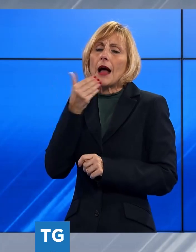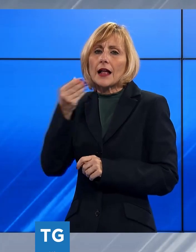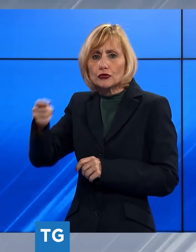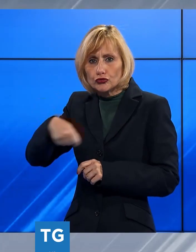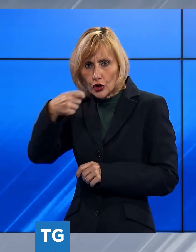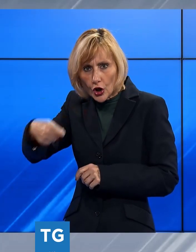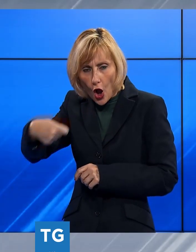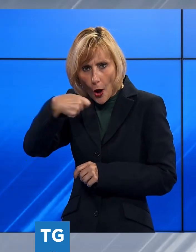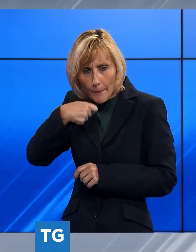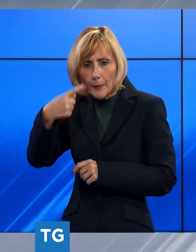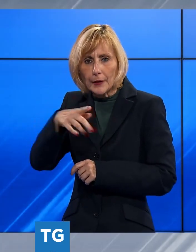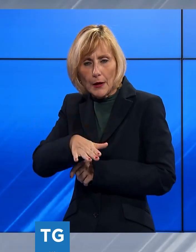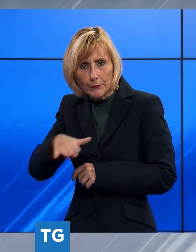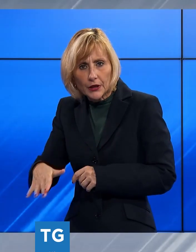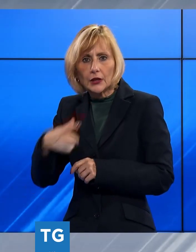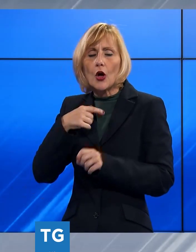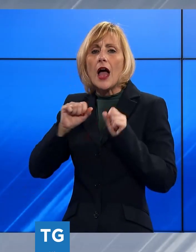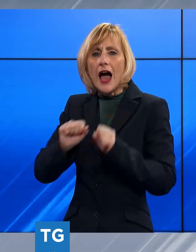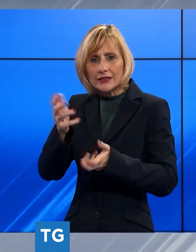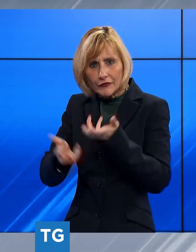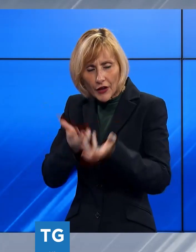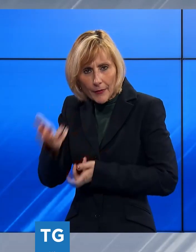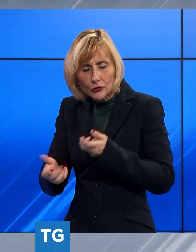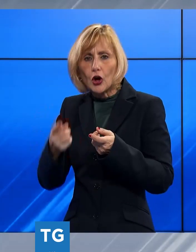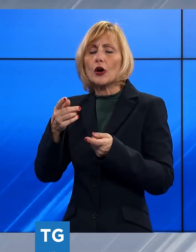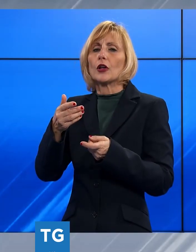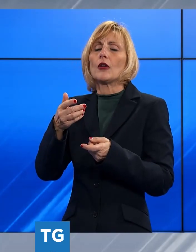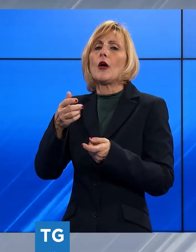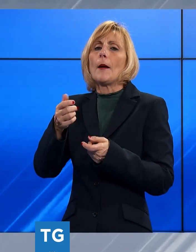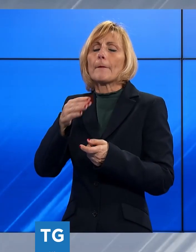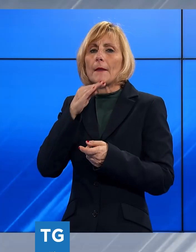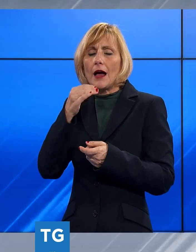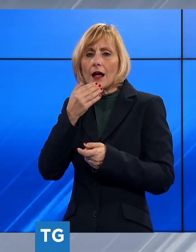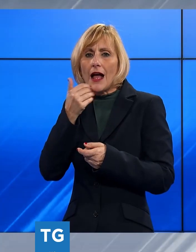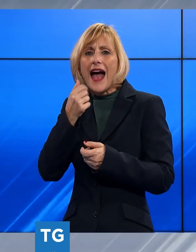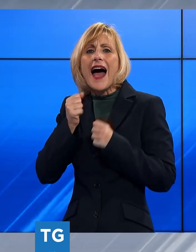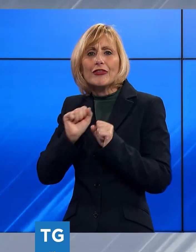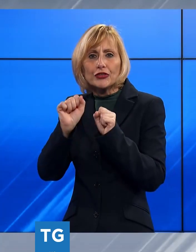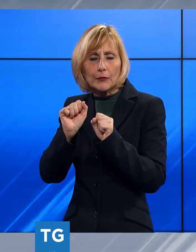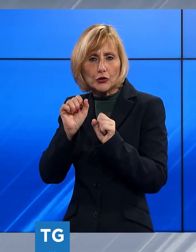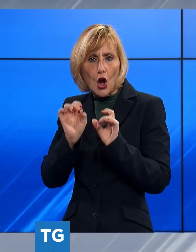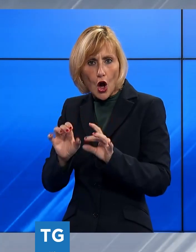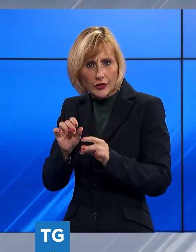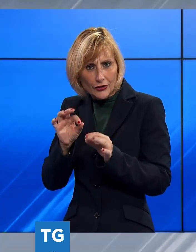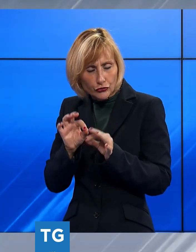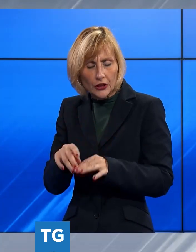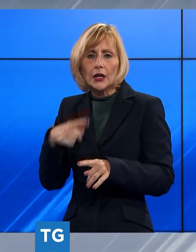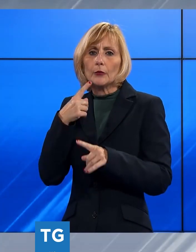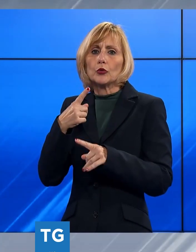per bambini mancano sciroppo di antibiotico per bambini mancano gastroprotettori la varietà di prodotti è notevole